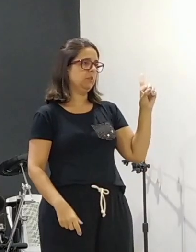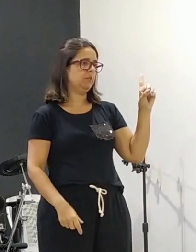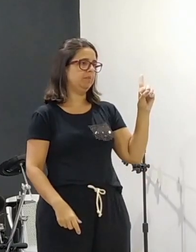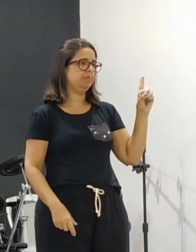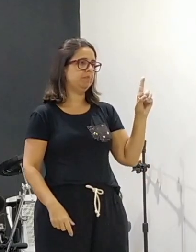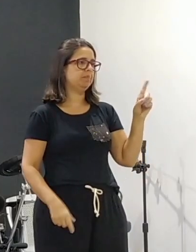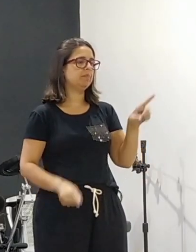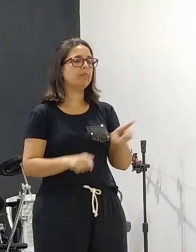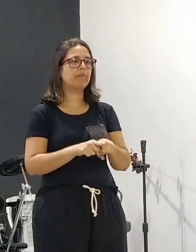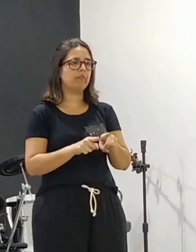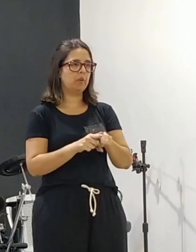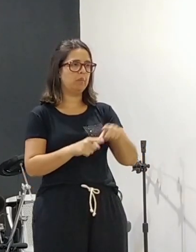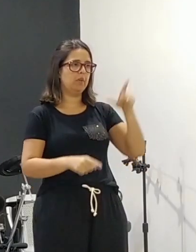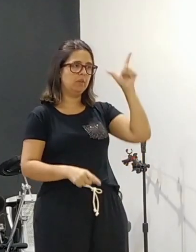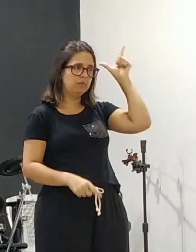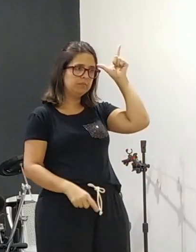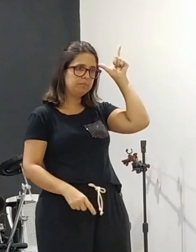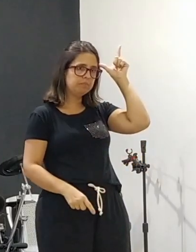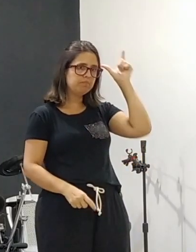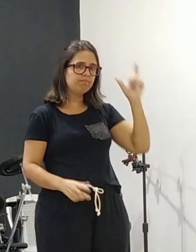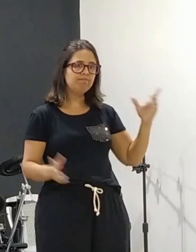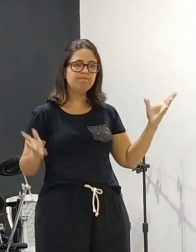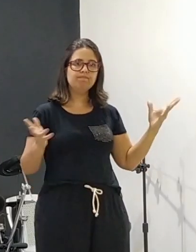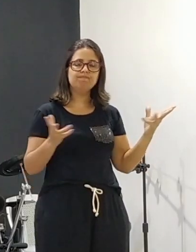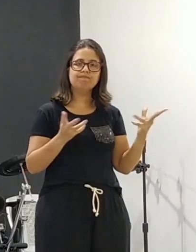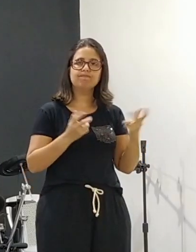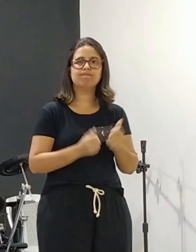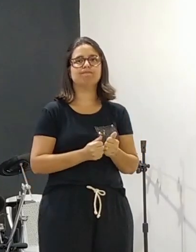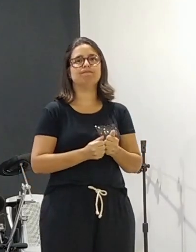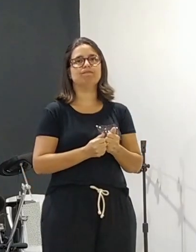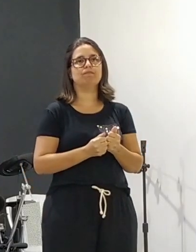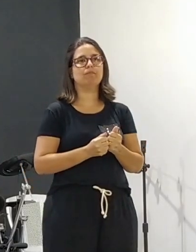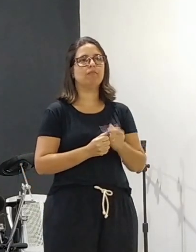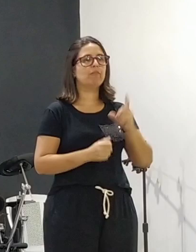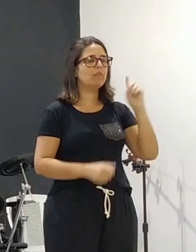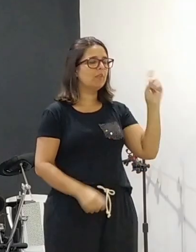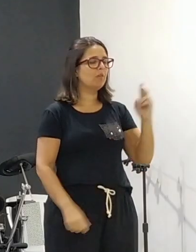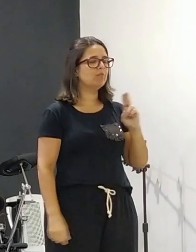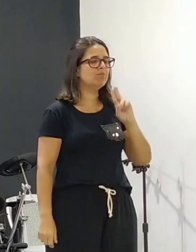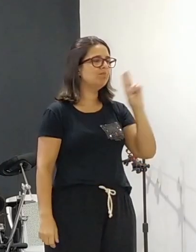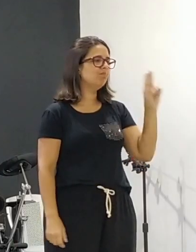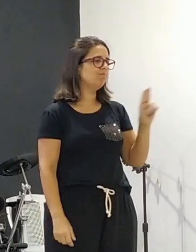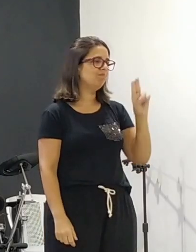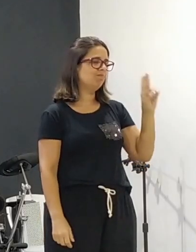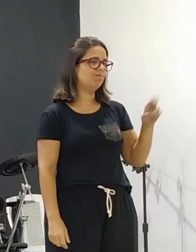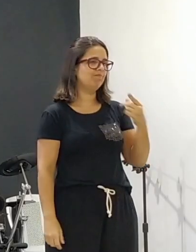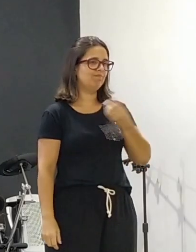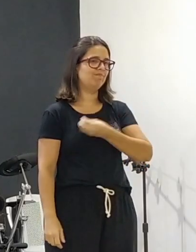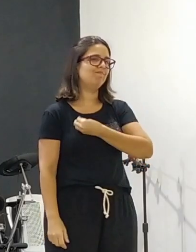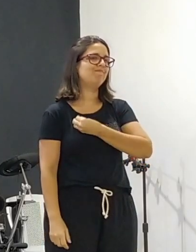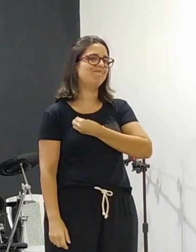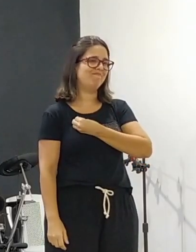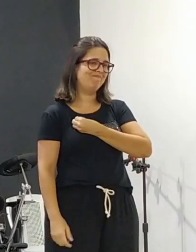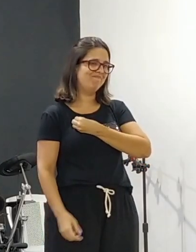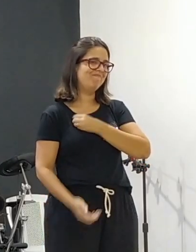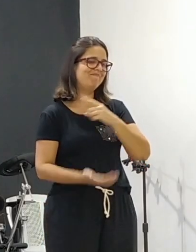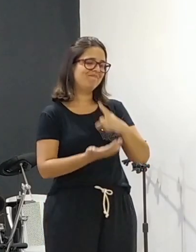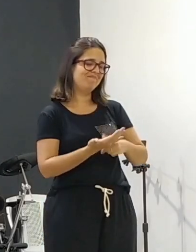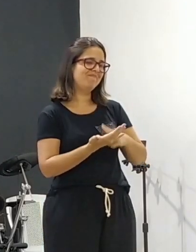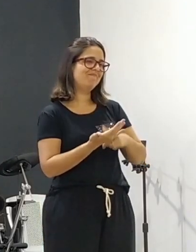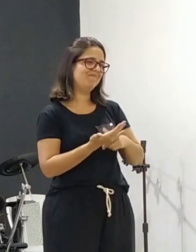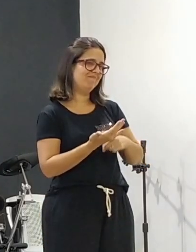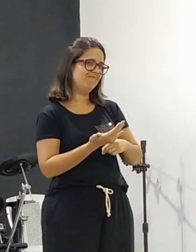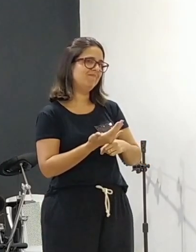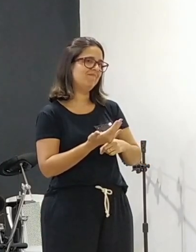A irmã Letícia também estava lá. Como que é maravilhoso a gente ver como que Deus nos usa. Esse é o propósito de Deus para a nossa